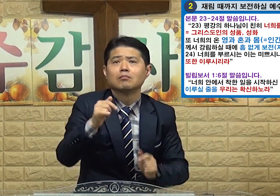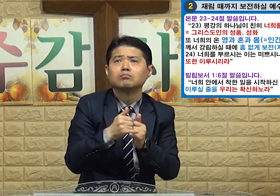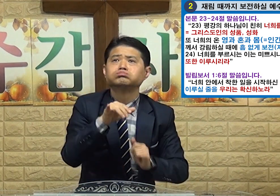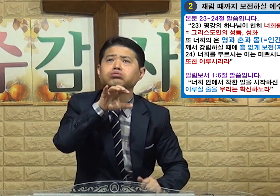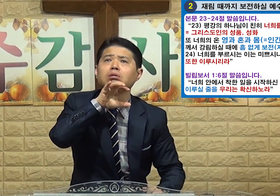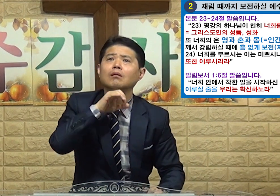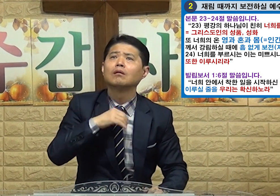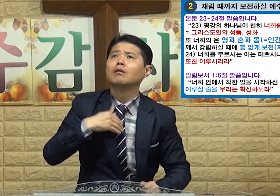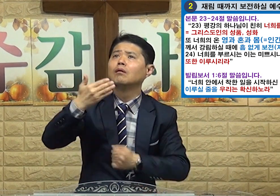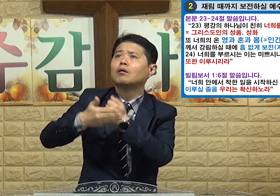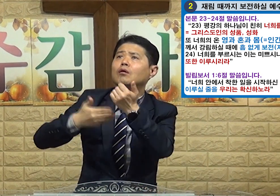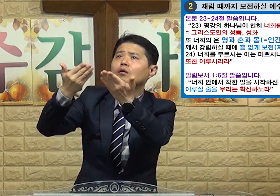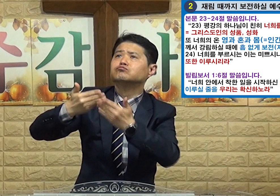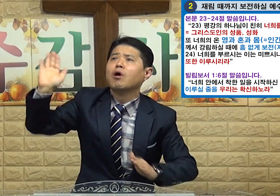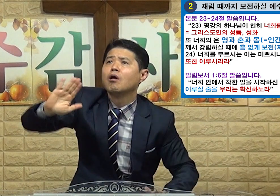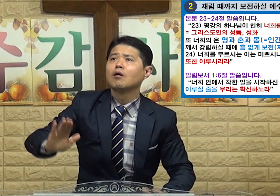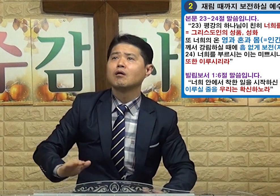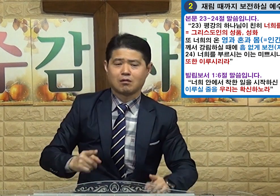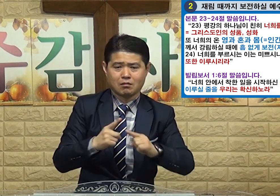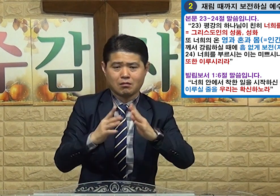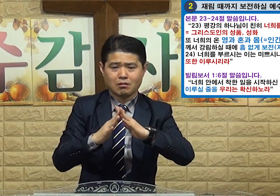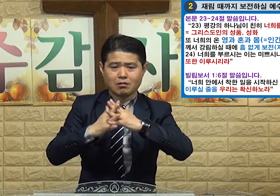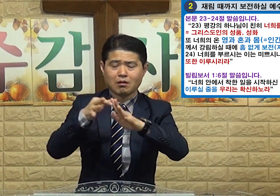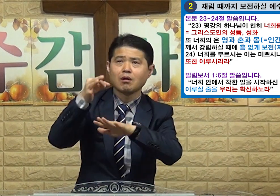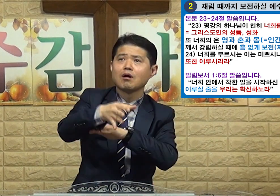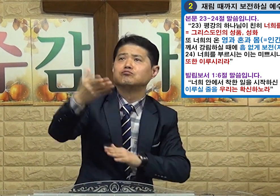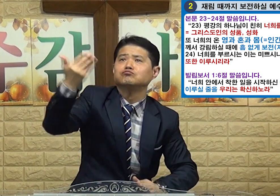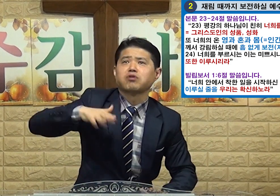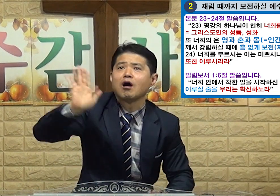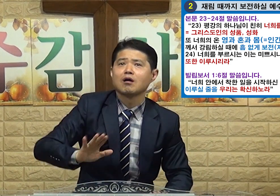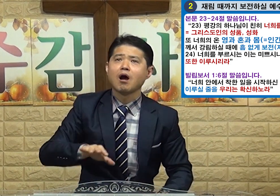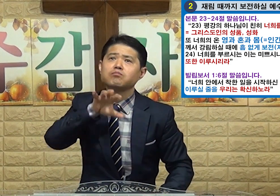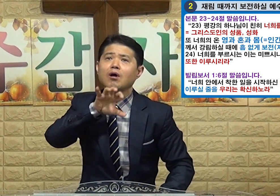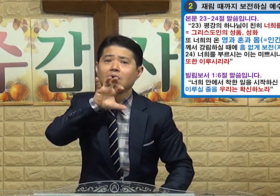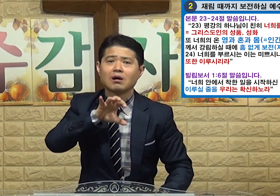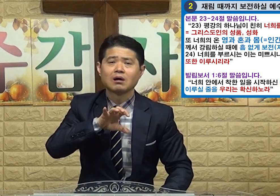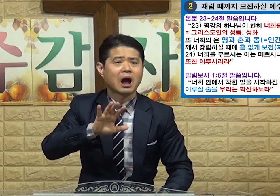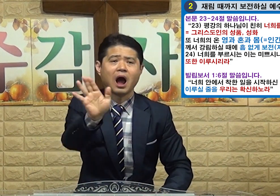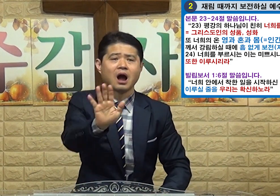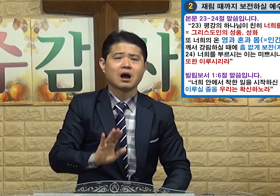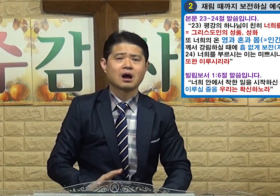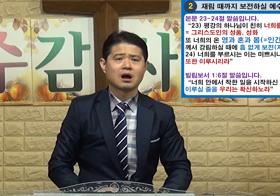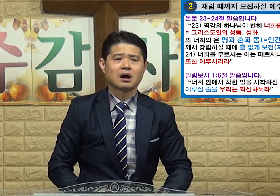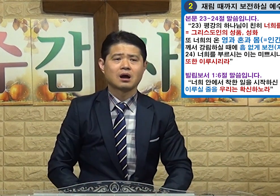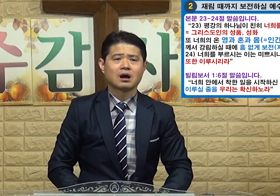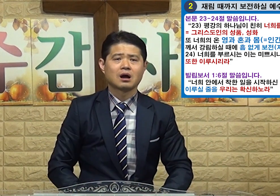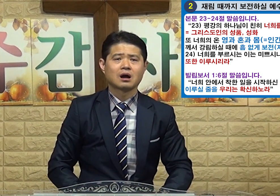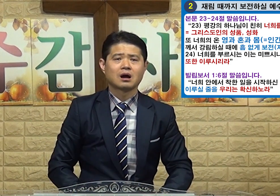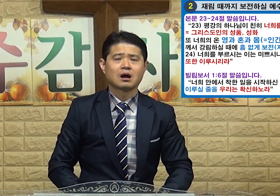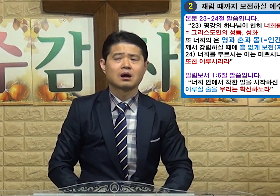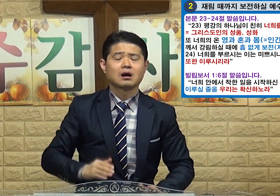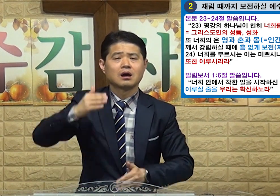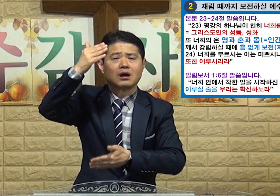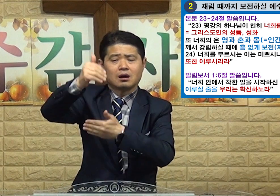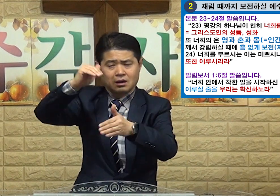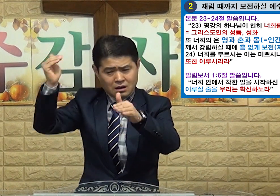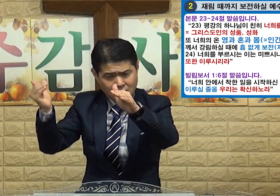완전하게 행하신다는 것입니다. 아버지, 나는 언제 줘요? 이 교회는 왜 언제 세웠습니까? 이렇게 불만을 가지는 것이